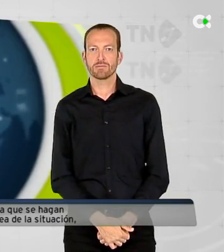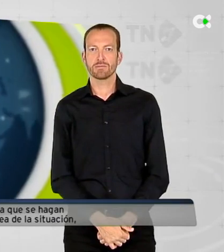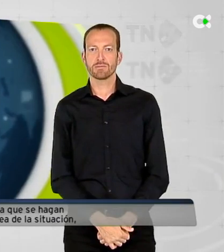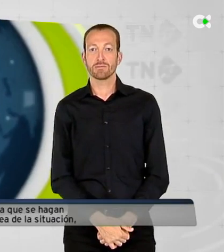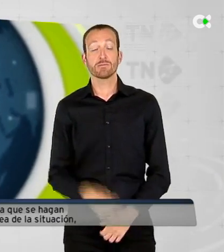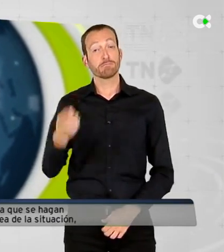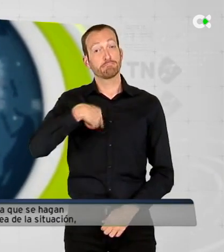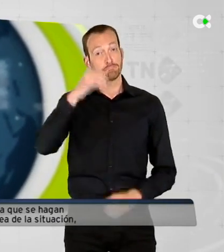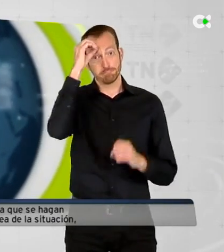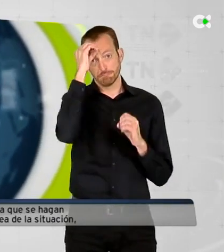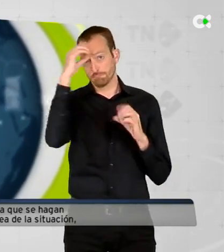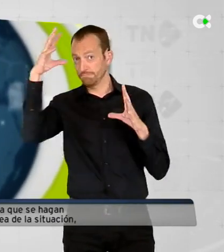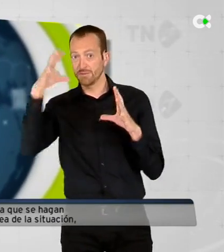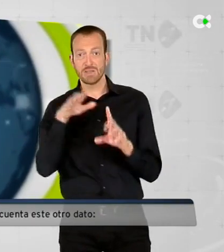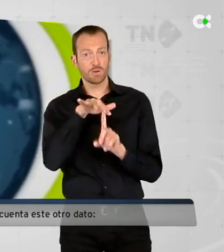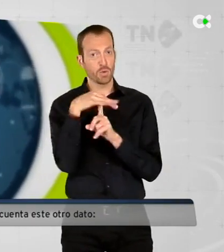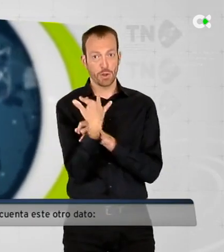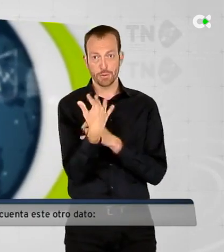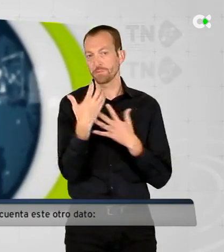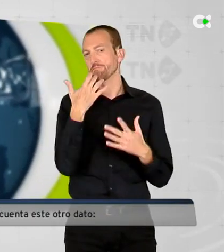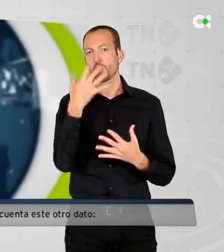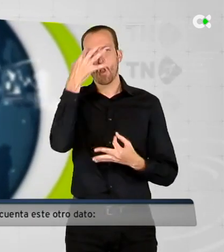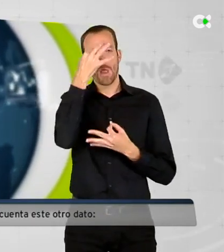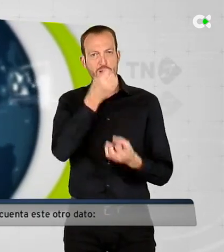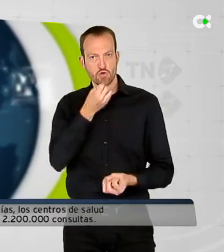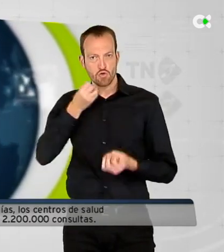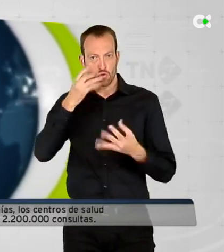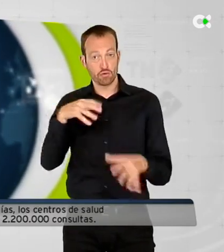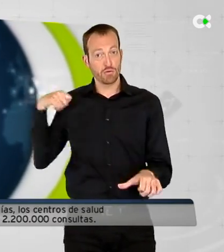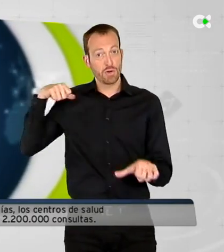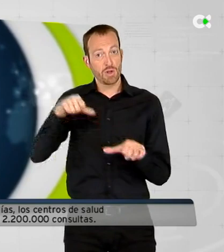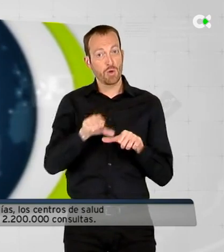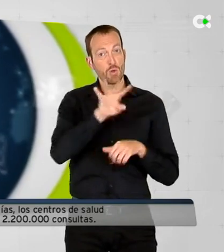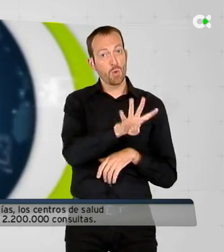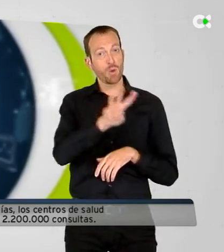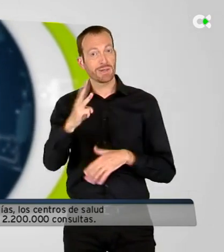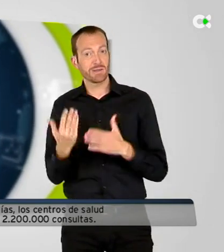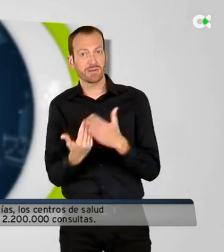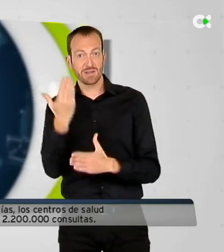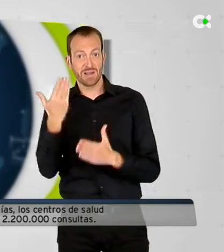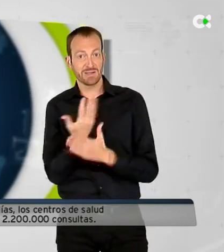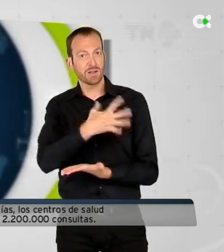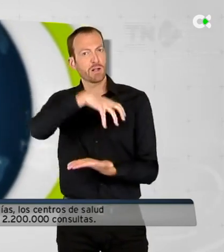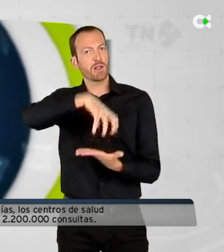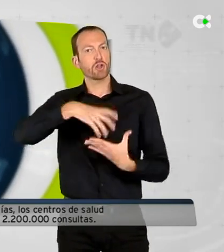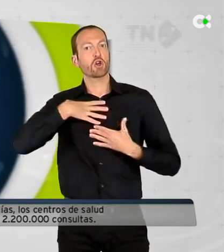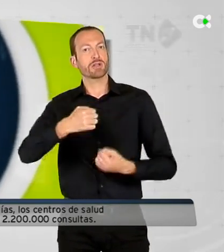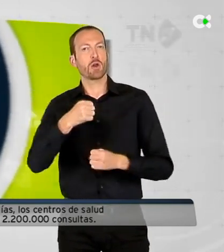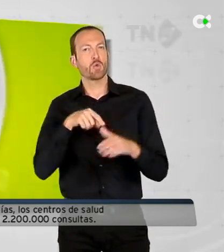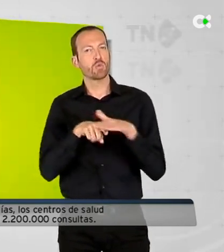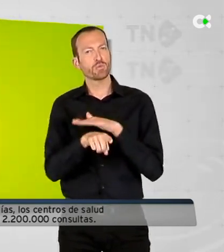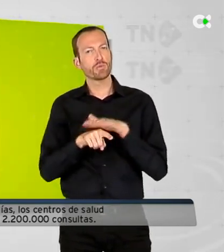Para que se hagan una idea de la situación tengan en cuenta este otro dato en sólo 43 días los centros de salud tramitaron